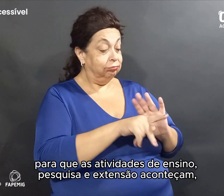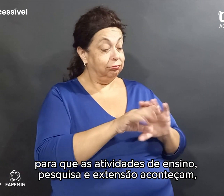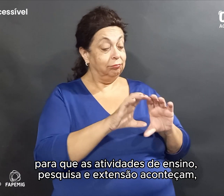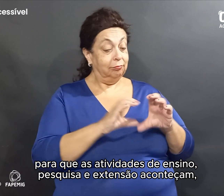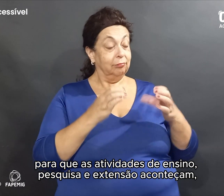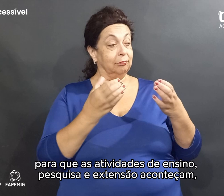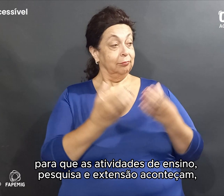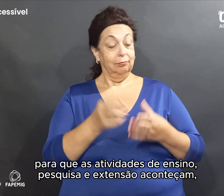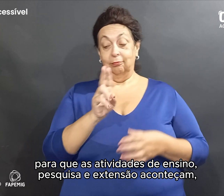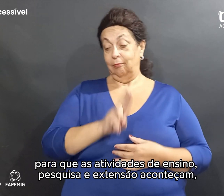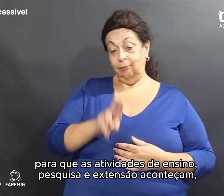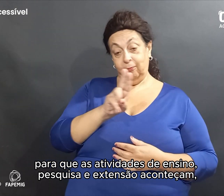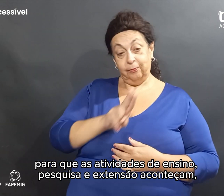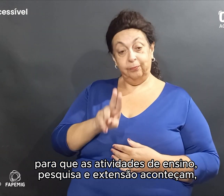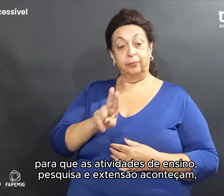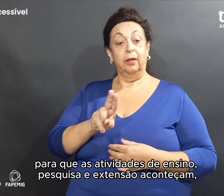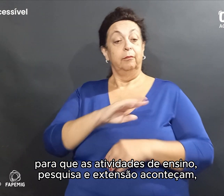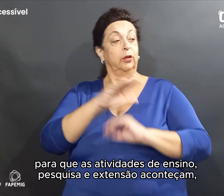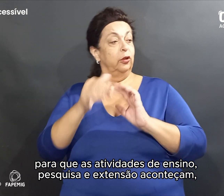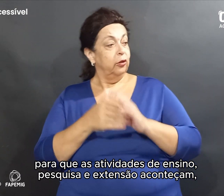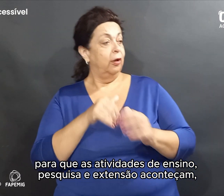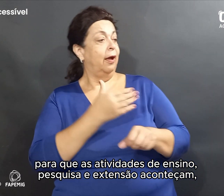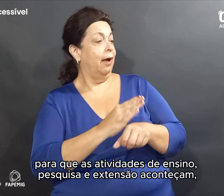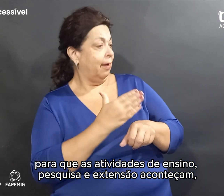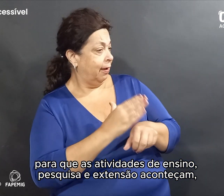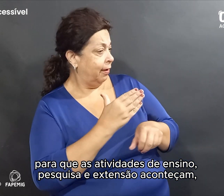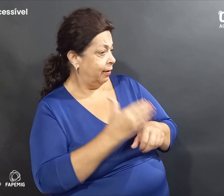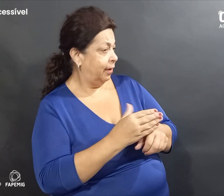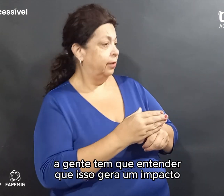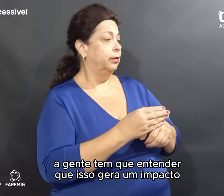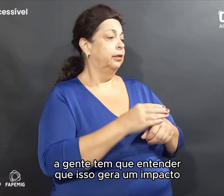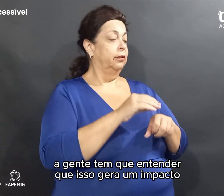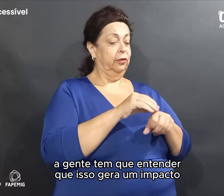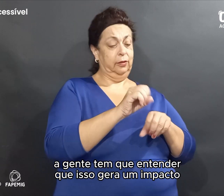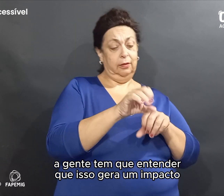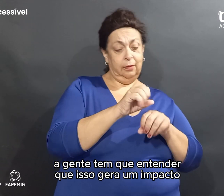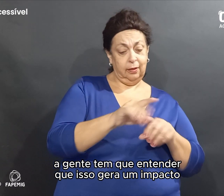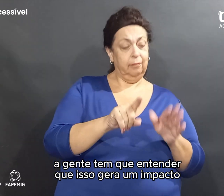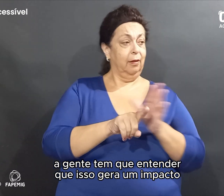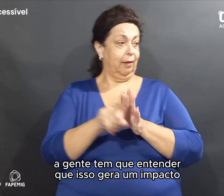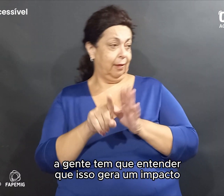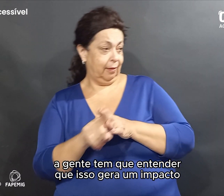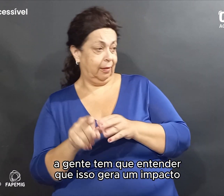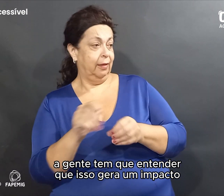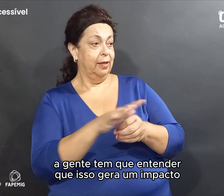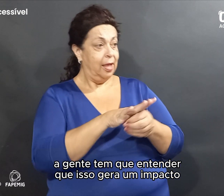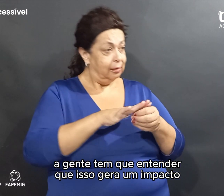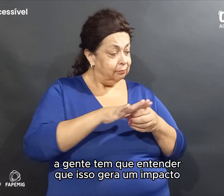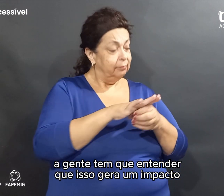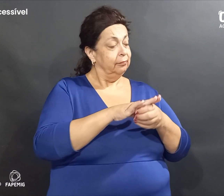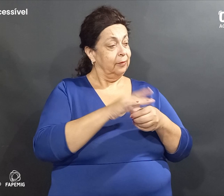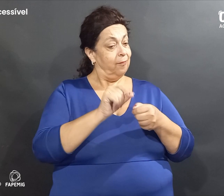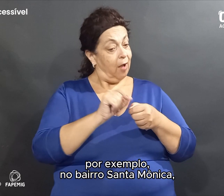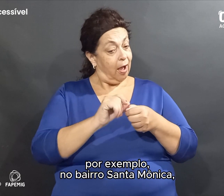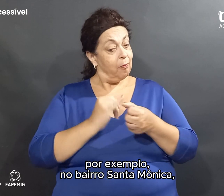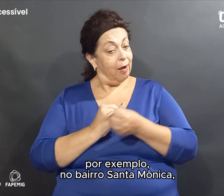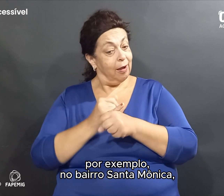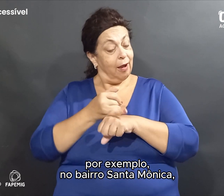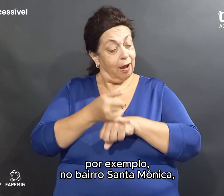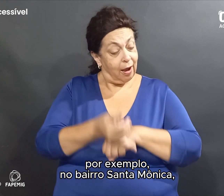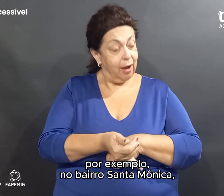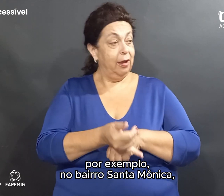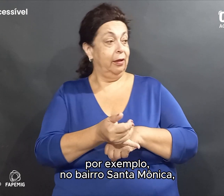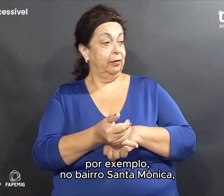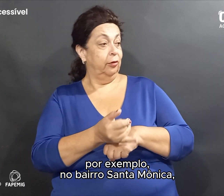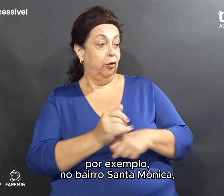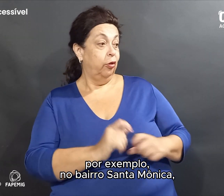universitária para que as atividades de ensino, pesquisa e extensão aconteçam, a gente tem que entender que isso gera um impacto. Por exemplo,